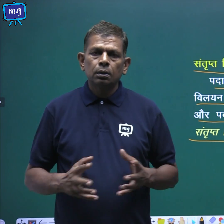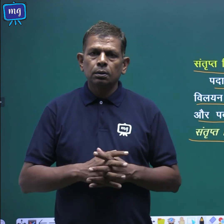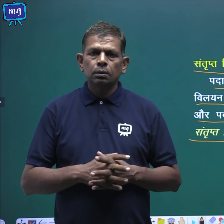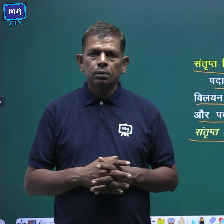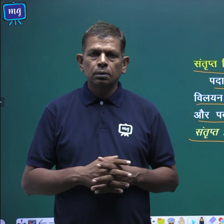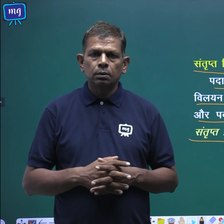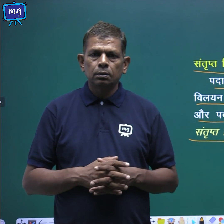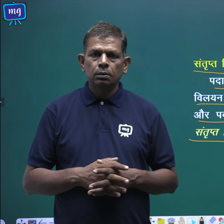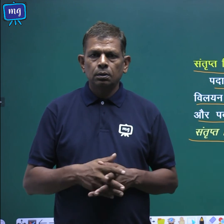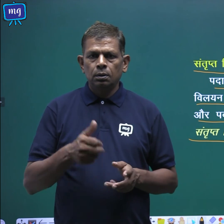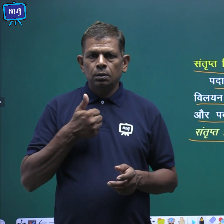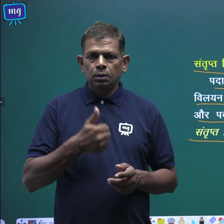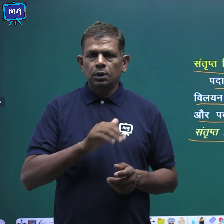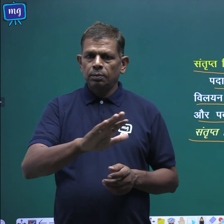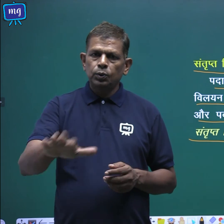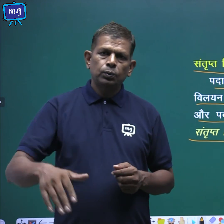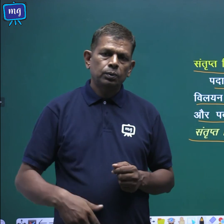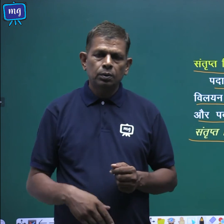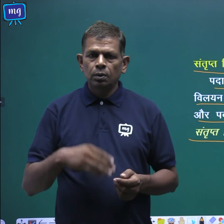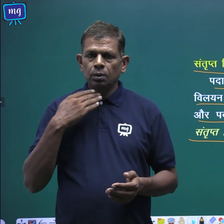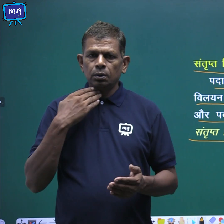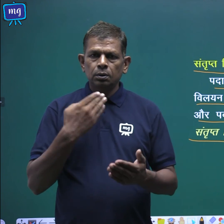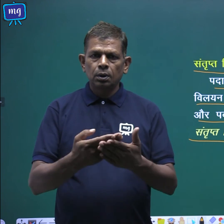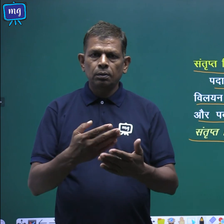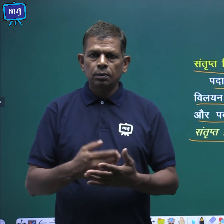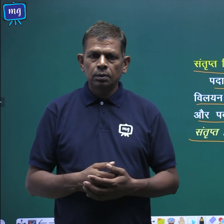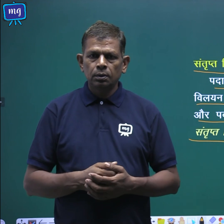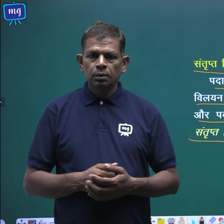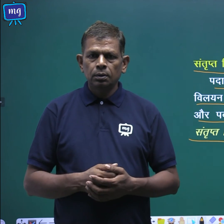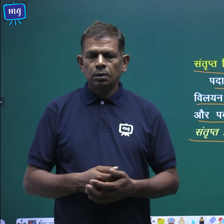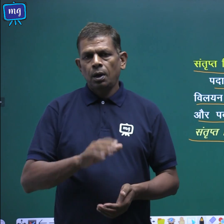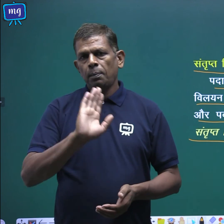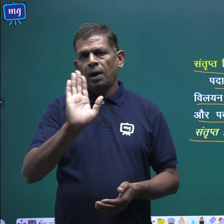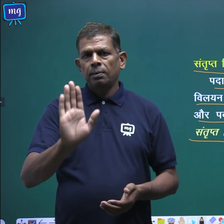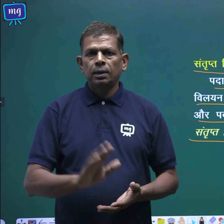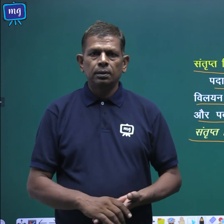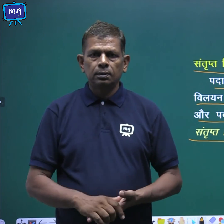ठीक है बच्चों, धन्यवाद। बाय बाय।